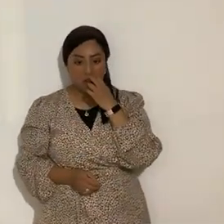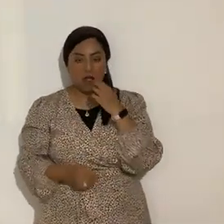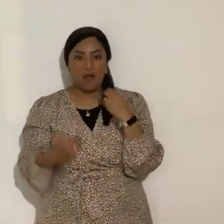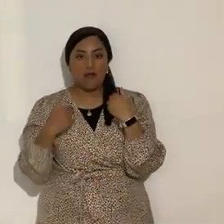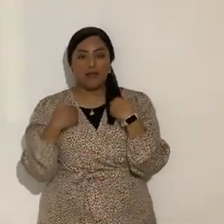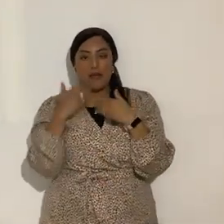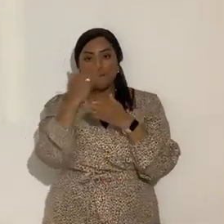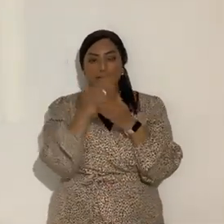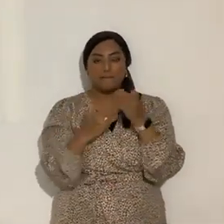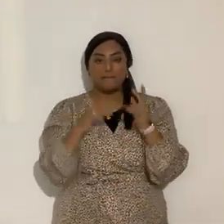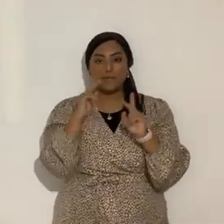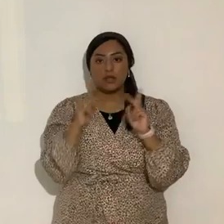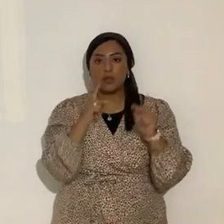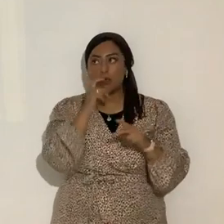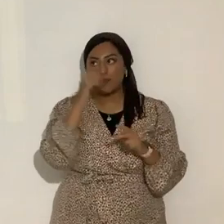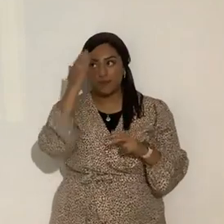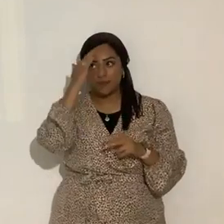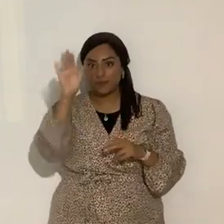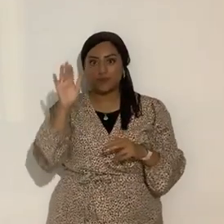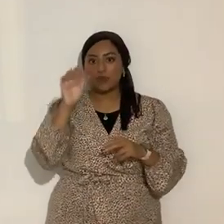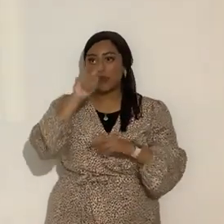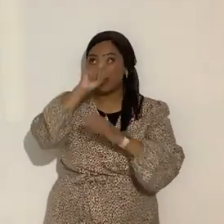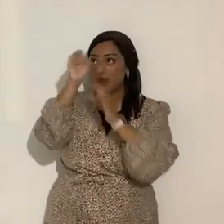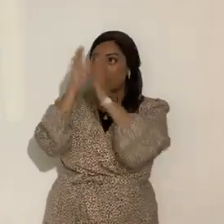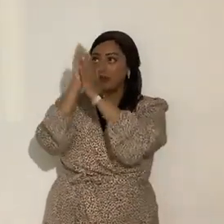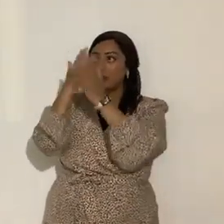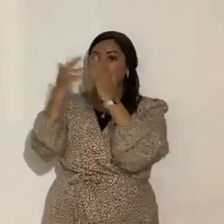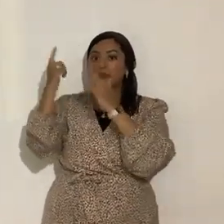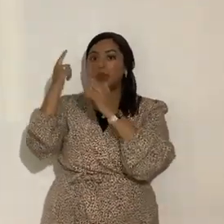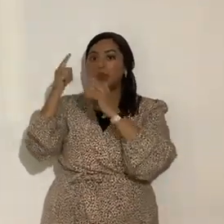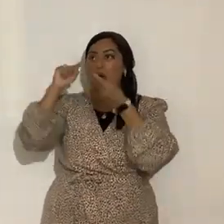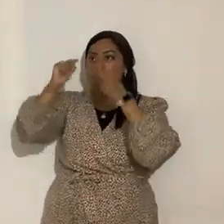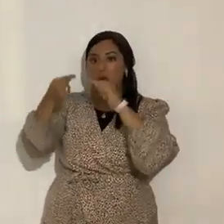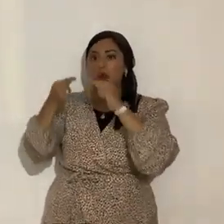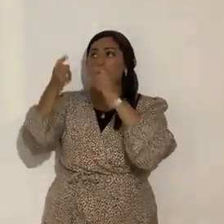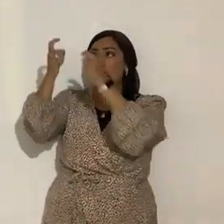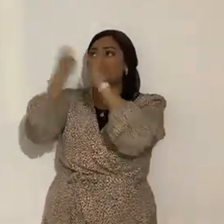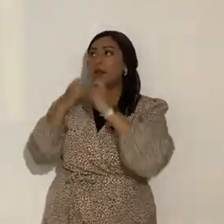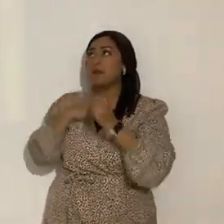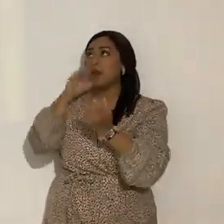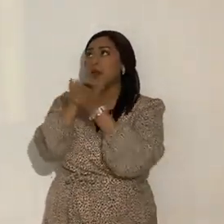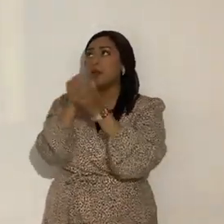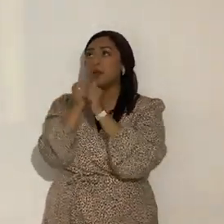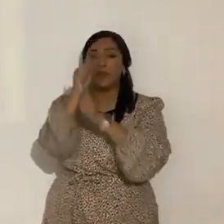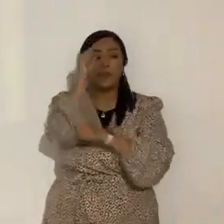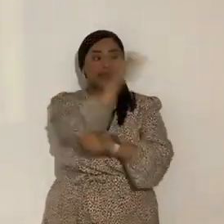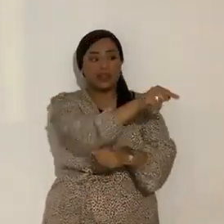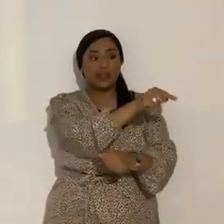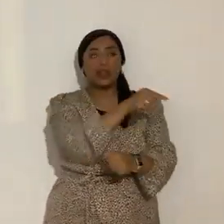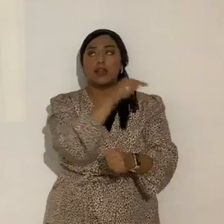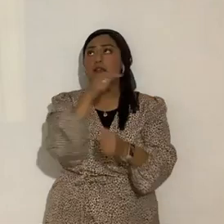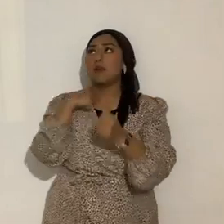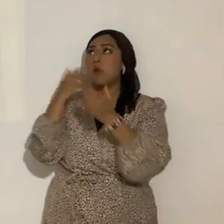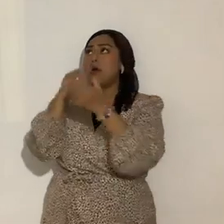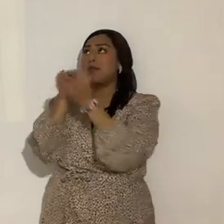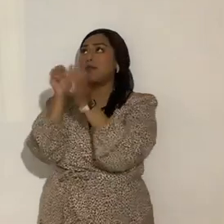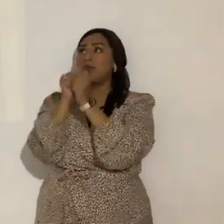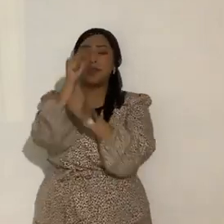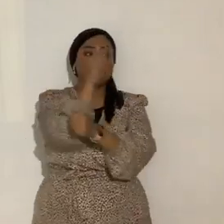hay personas que no saben y entonces piden algo que les haría daño. Concédeme que yo me case con esa muchacha, concédeme.